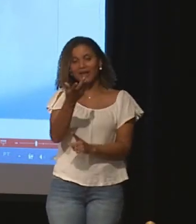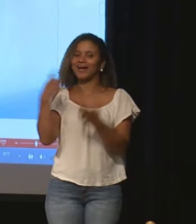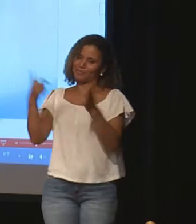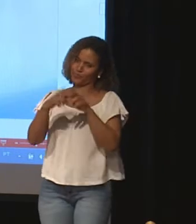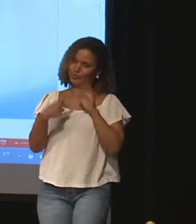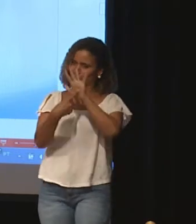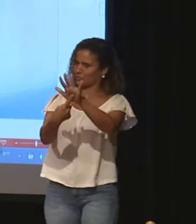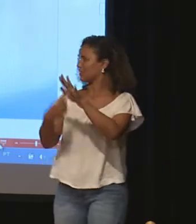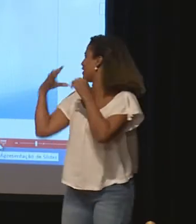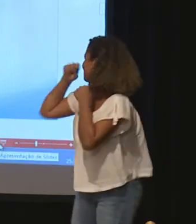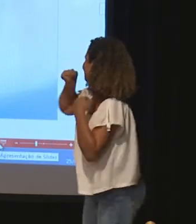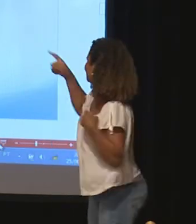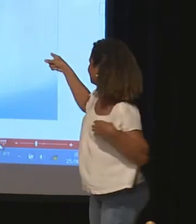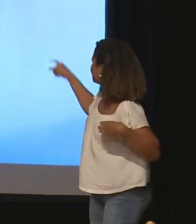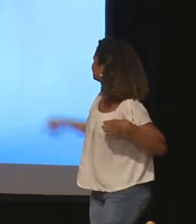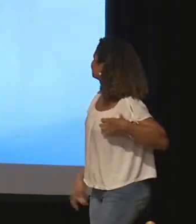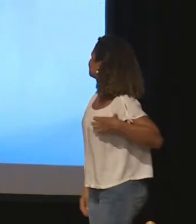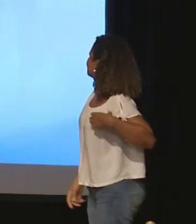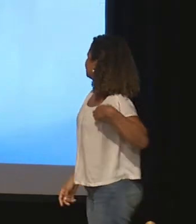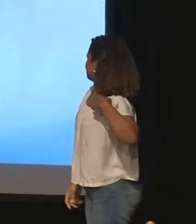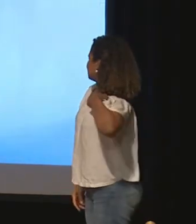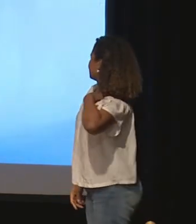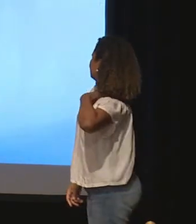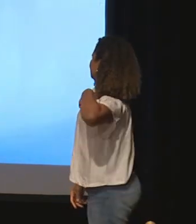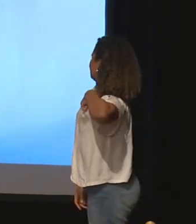ela chegou, aí eu vou mostrar aí para vocês.